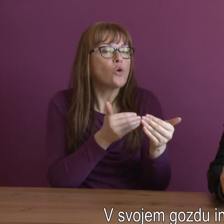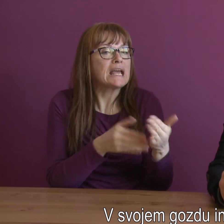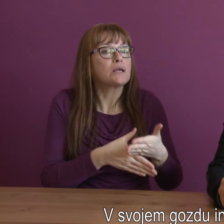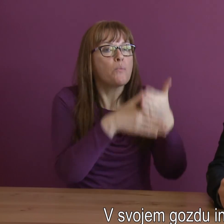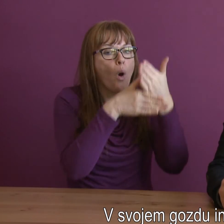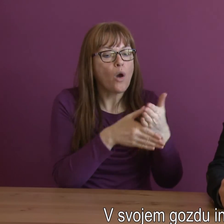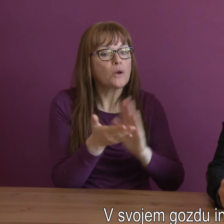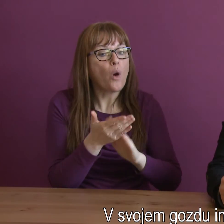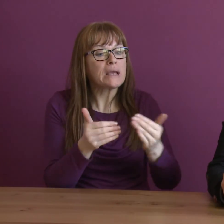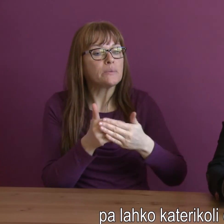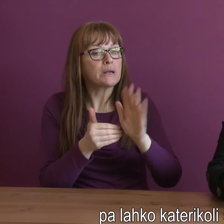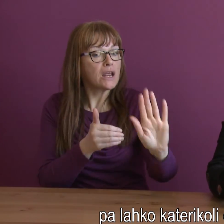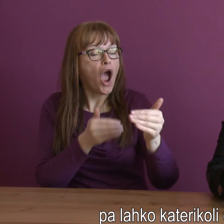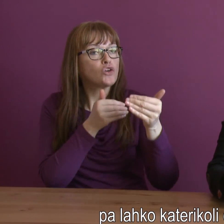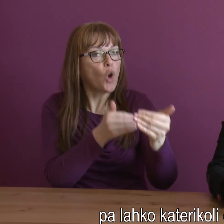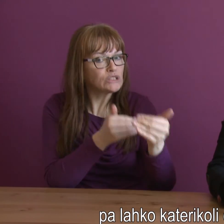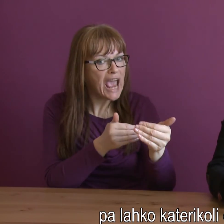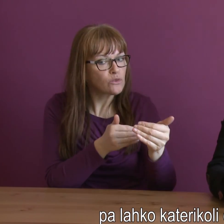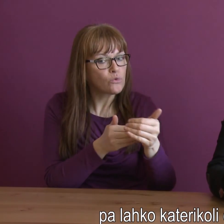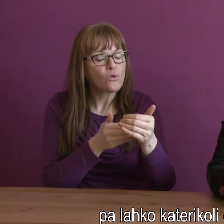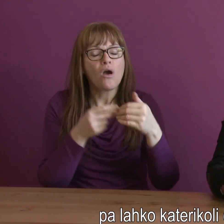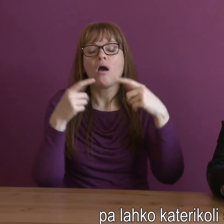svojem sosedu, pa lahko